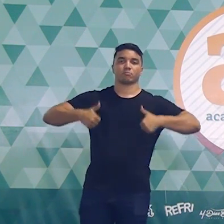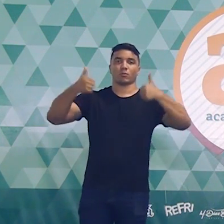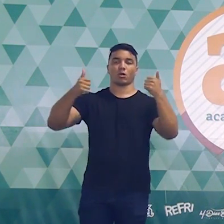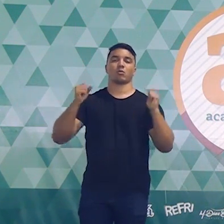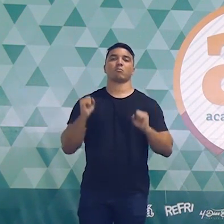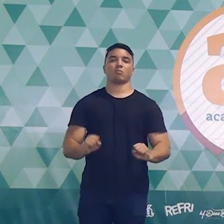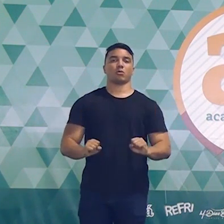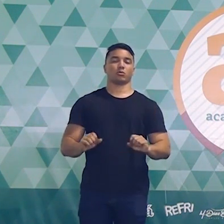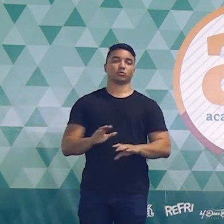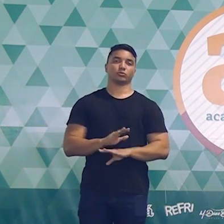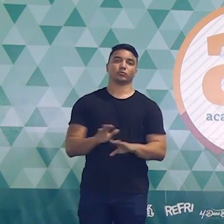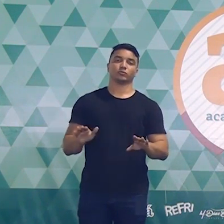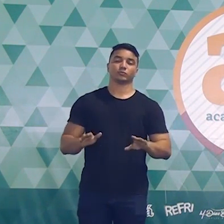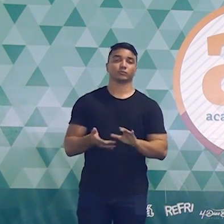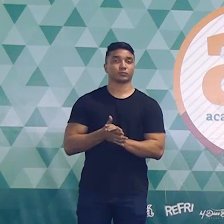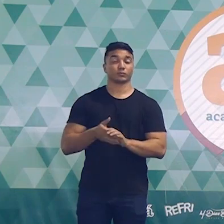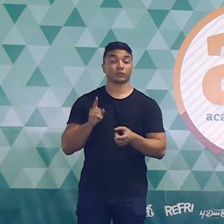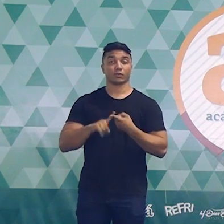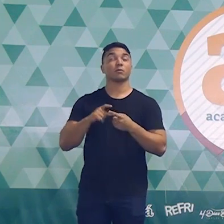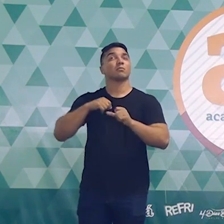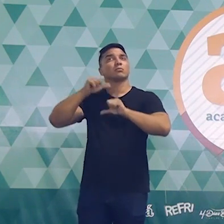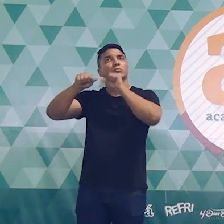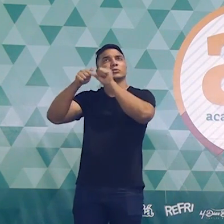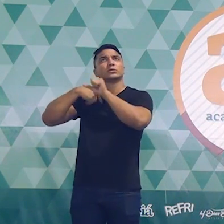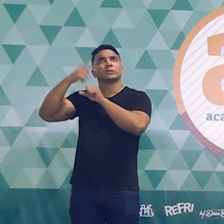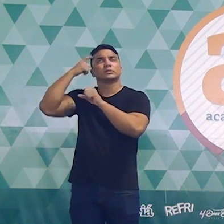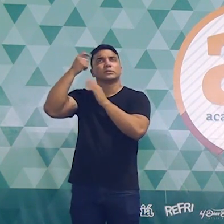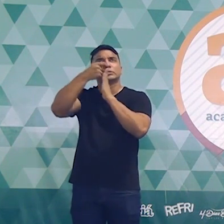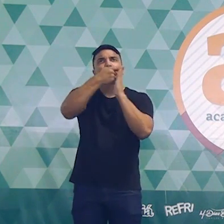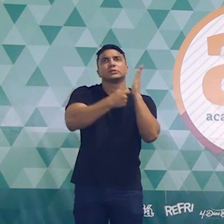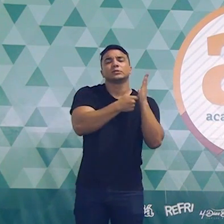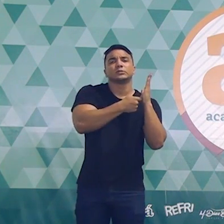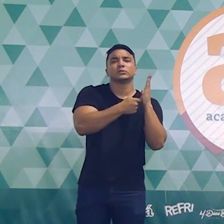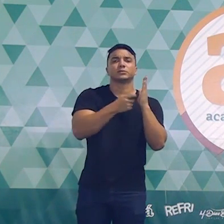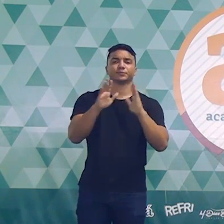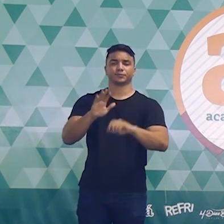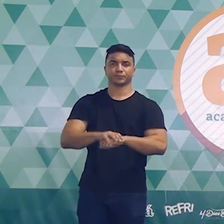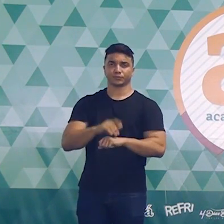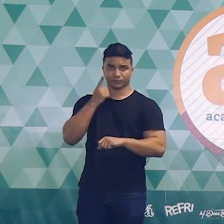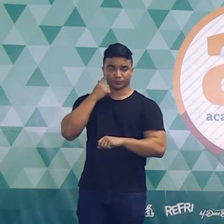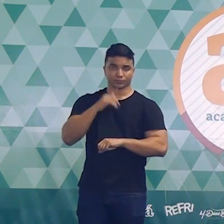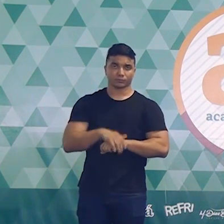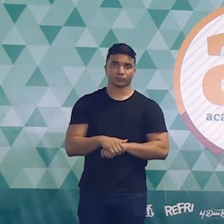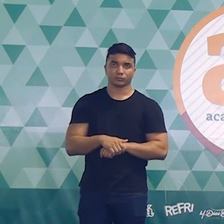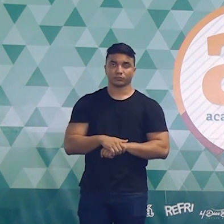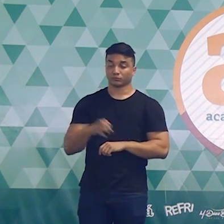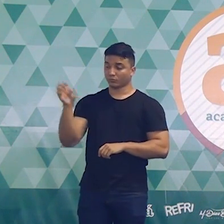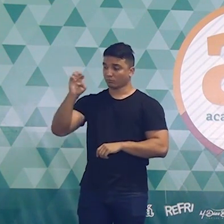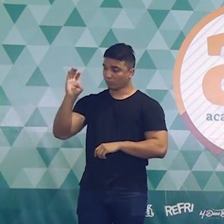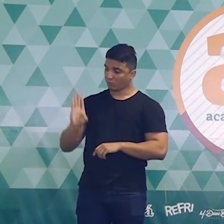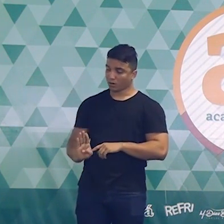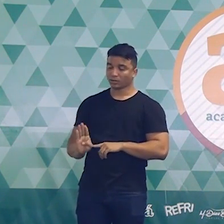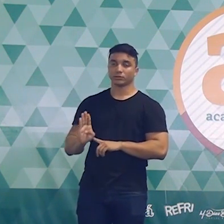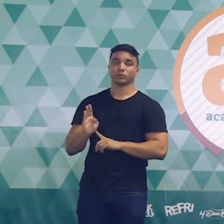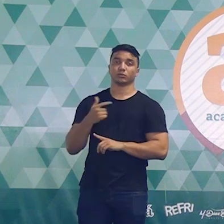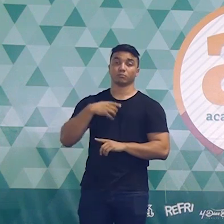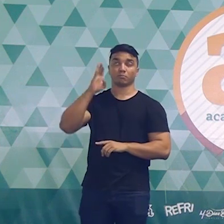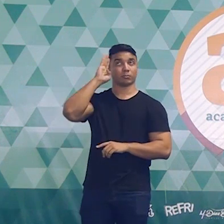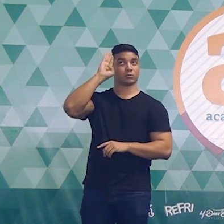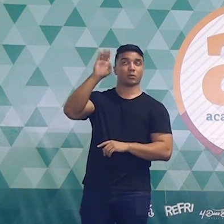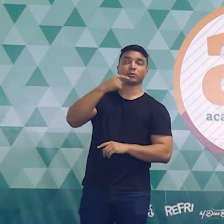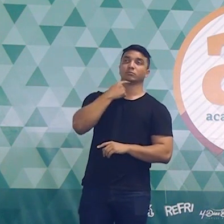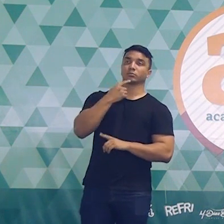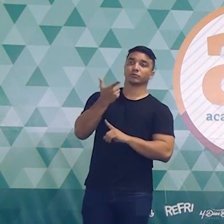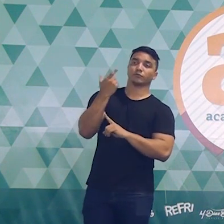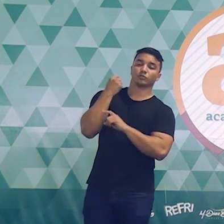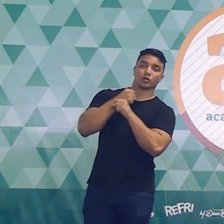que hoje atuam. Transforme isso num pedaço de redação, Diego. Transformo. No Brasil, principalmente nos últimos